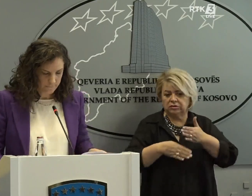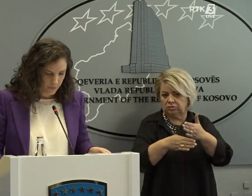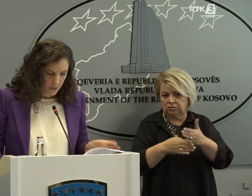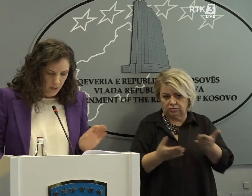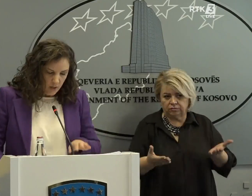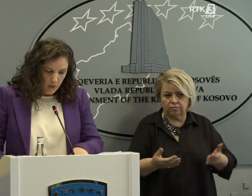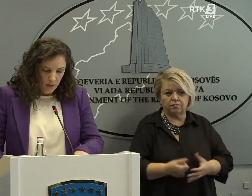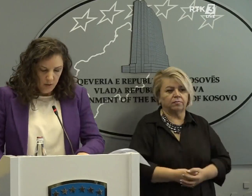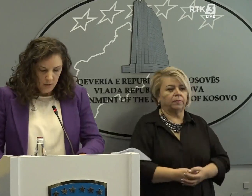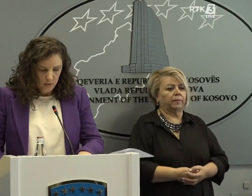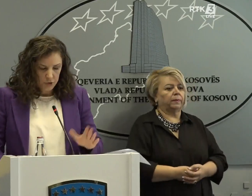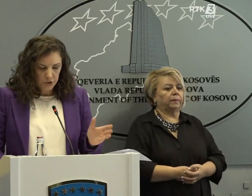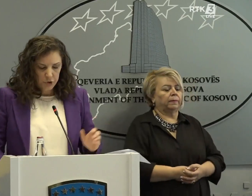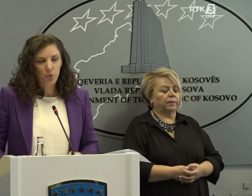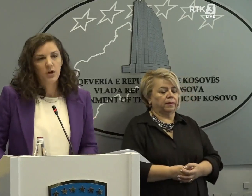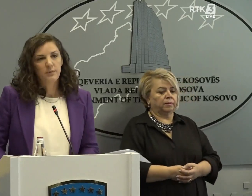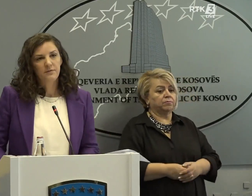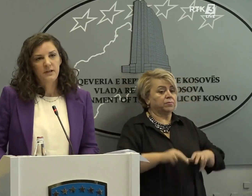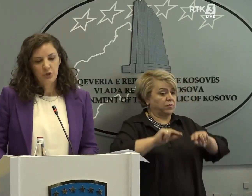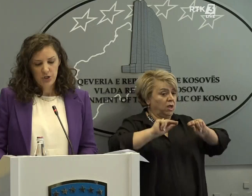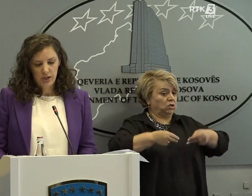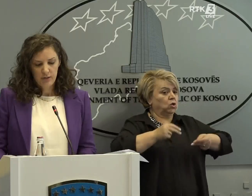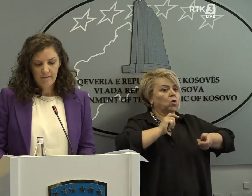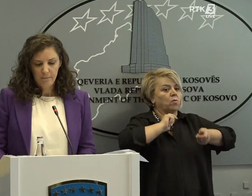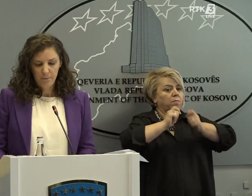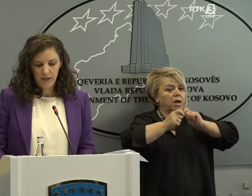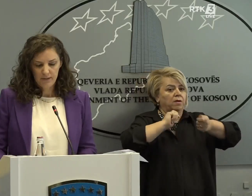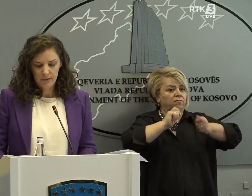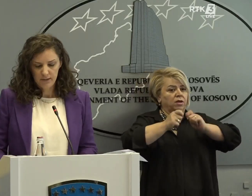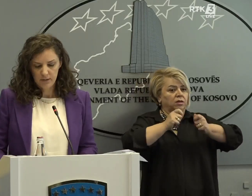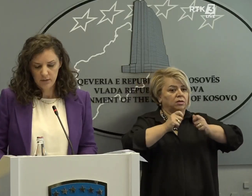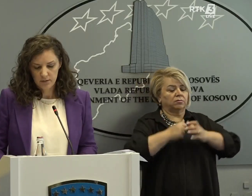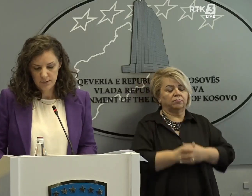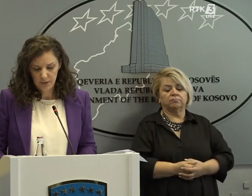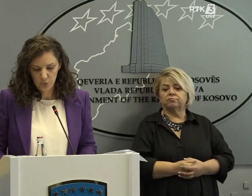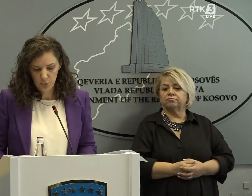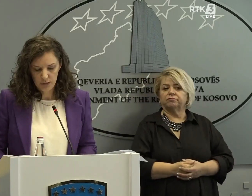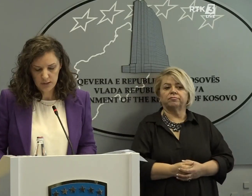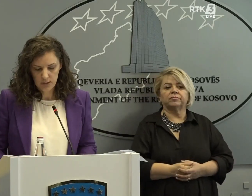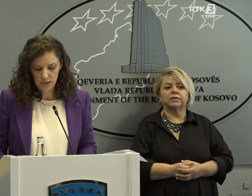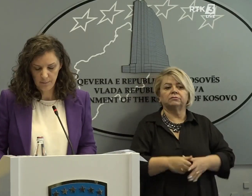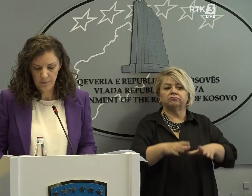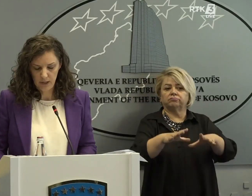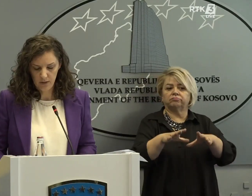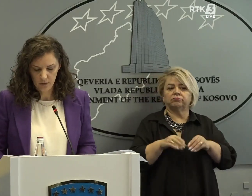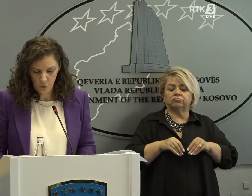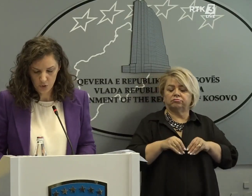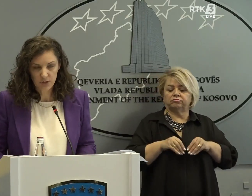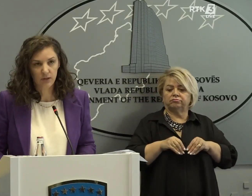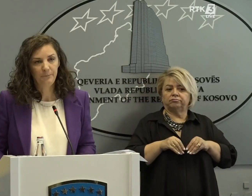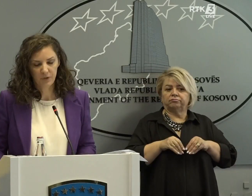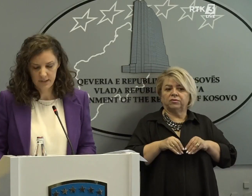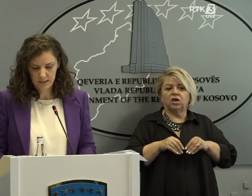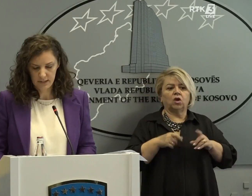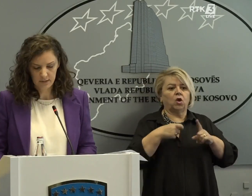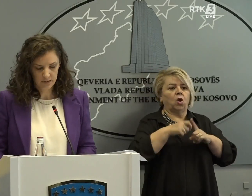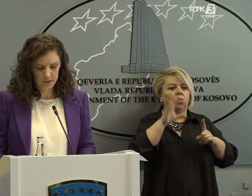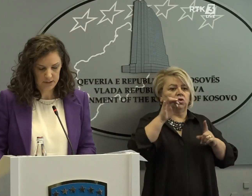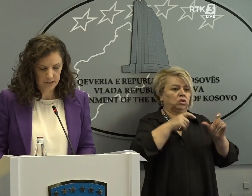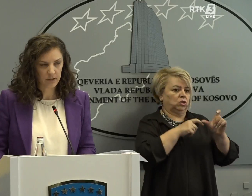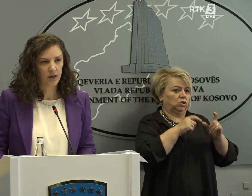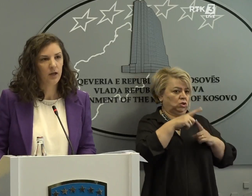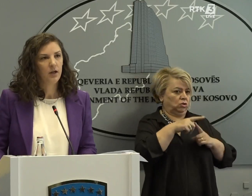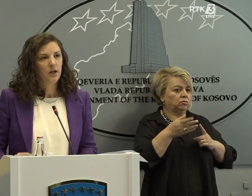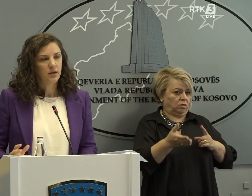marginalizuara. Është nënshkruar marrëveshja me entitetin zbatues me Kostin, e cila ndër